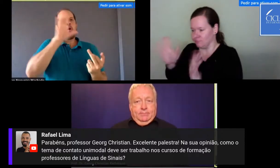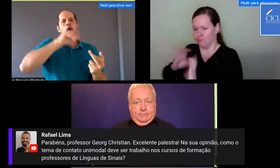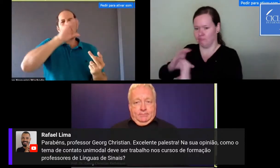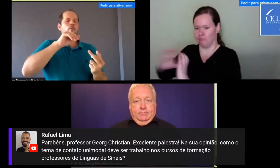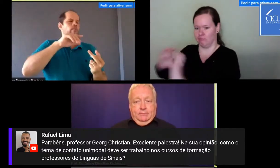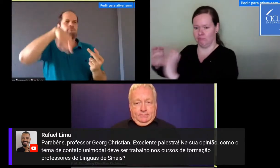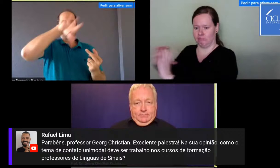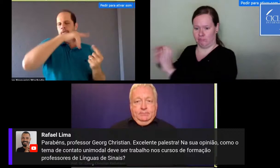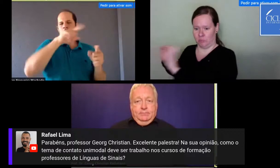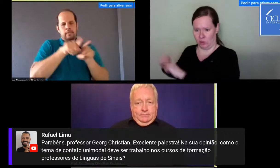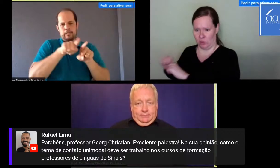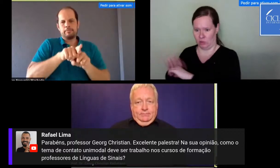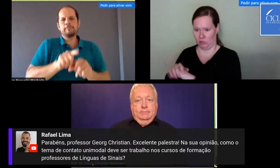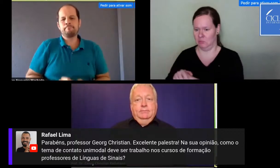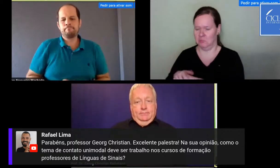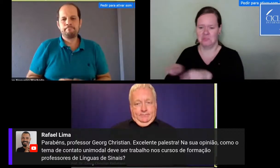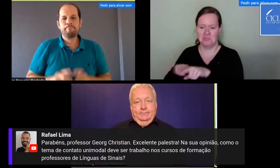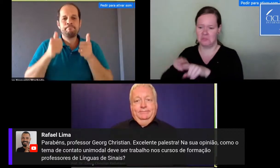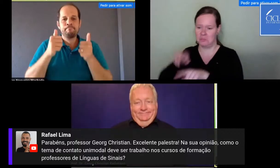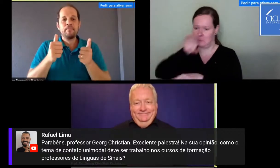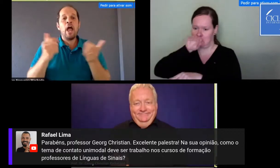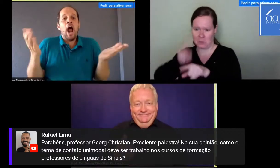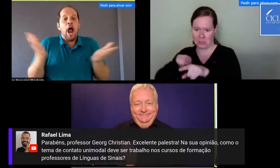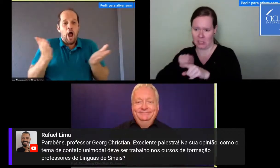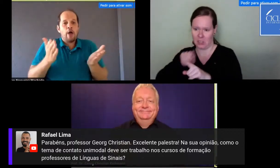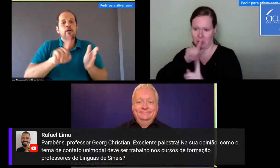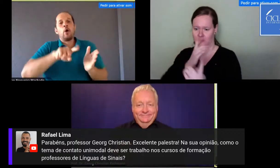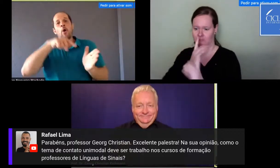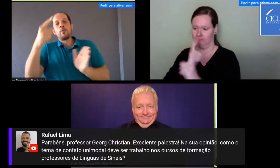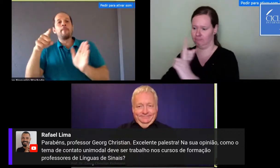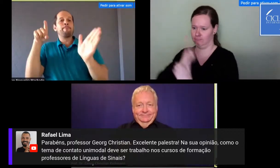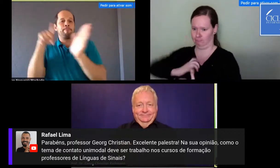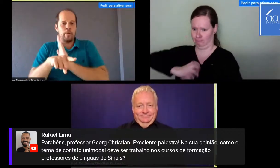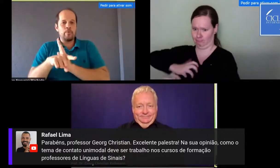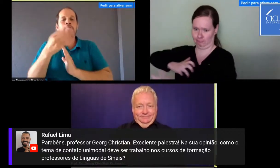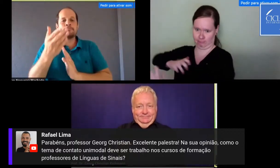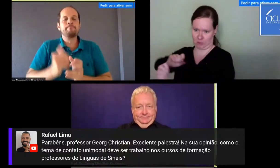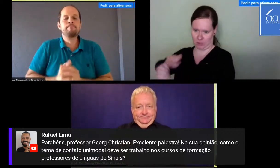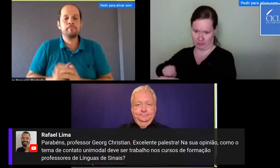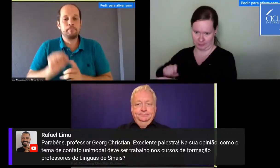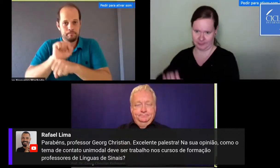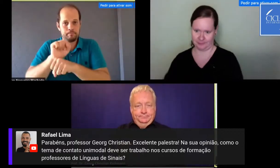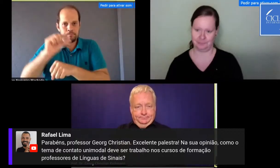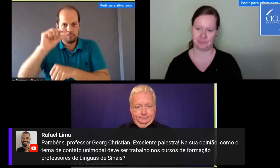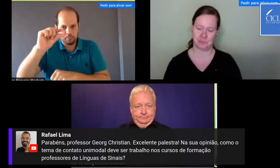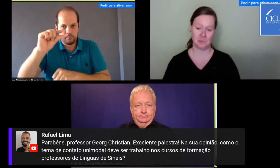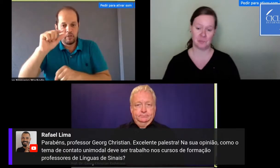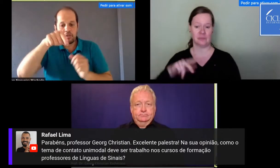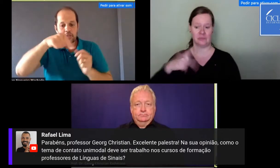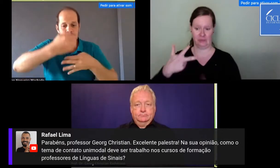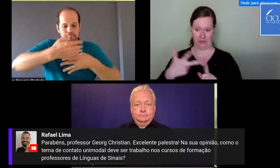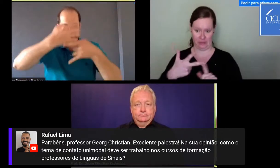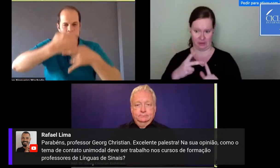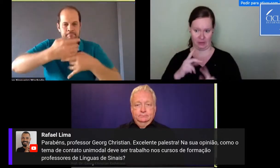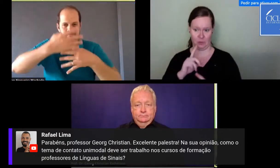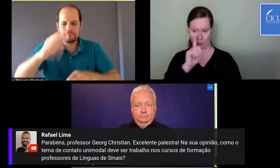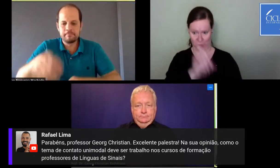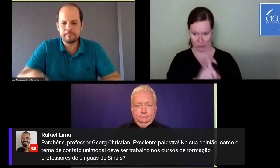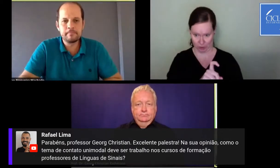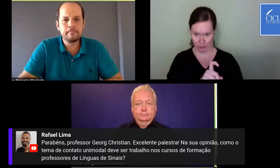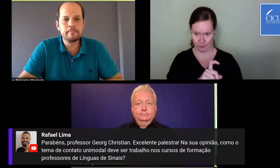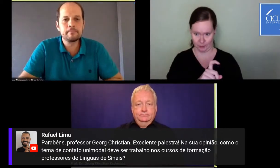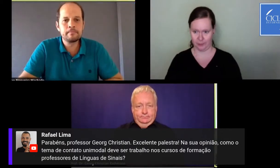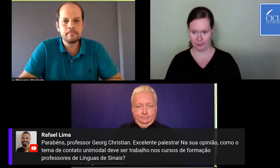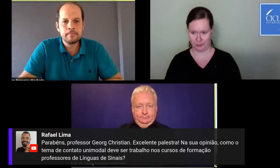e de toda essa ampla possibilidade de troca, a gente torna a questão mais interessante. Vamos ver se tem